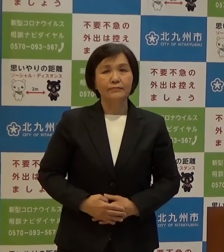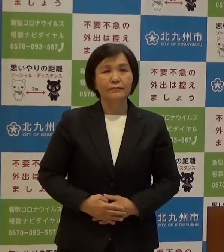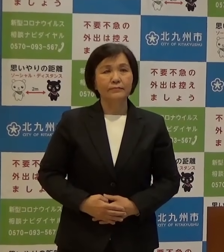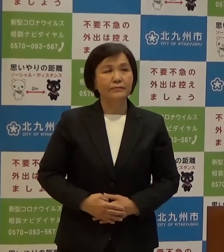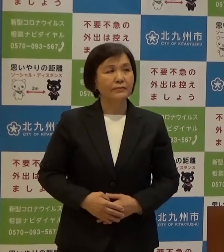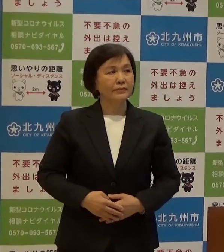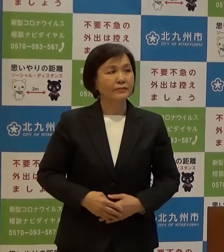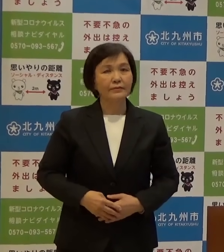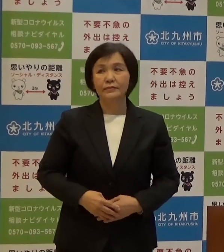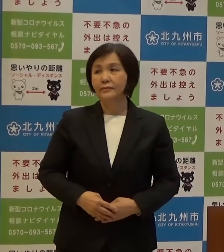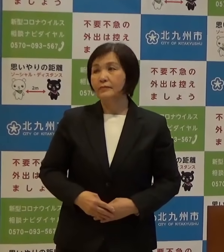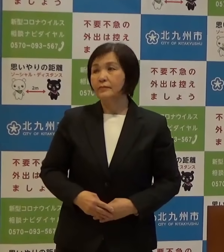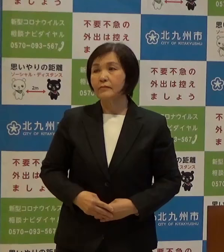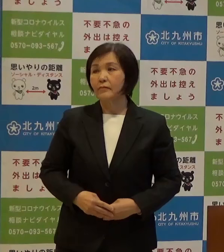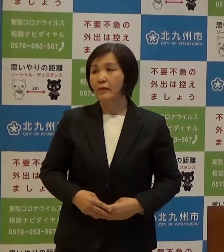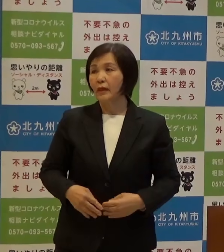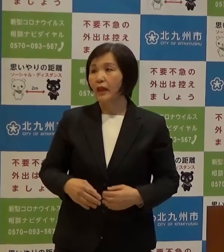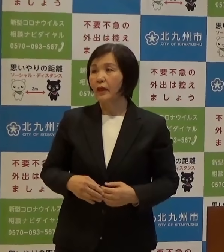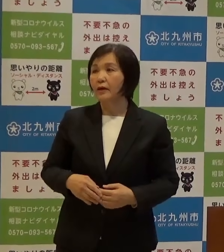西日本の東です。